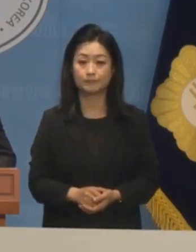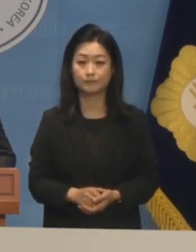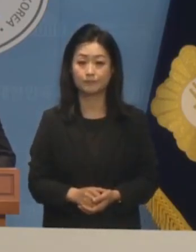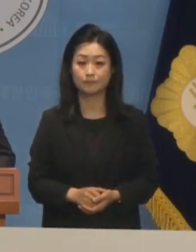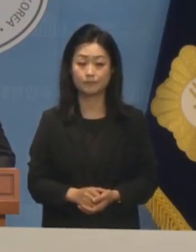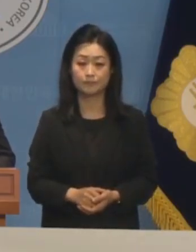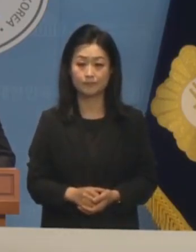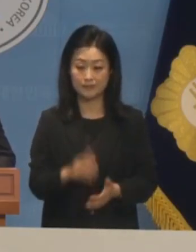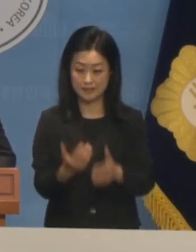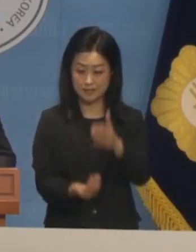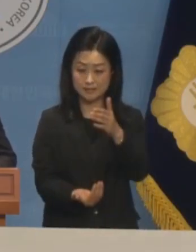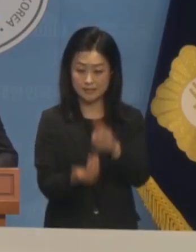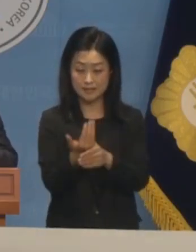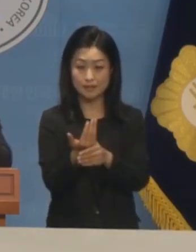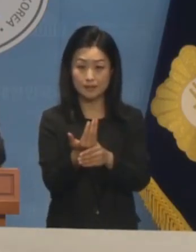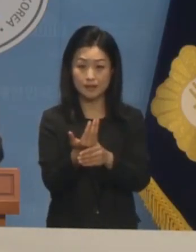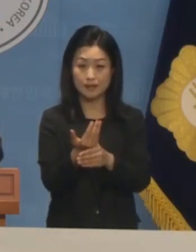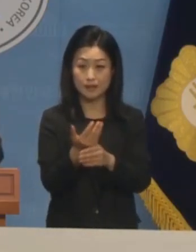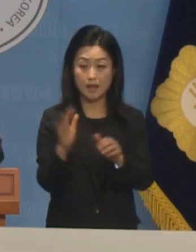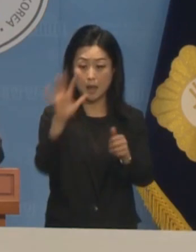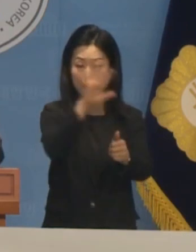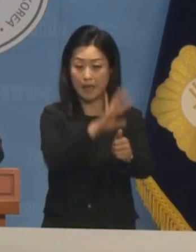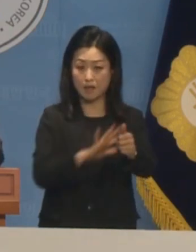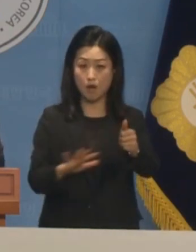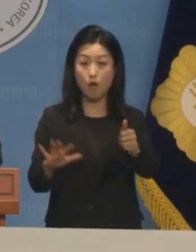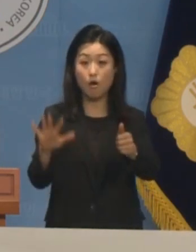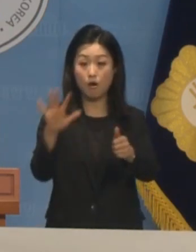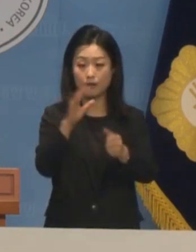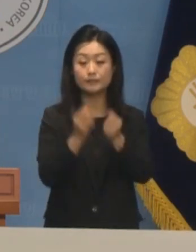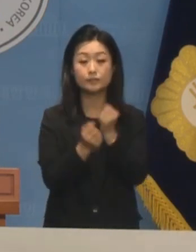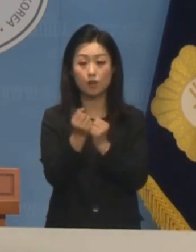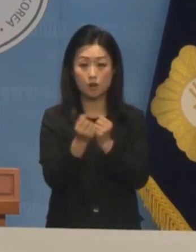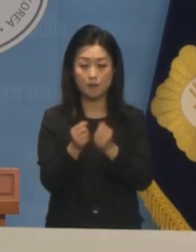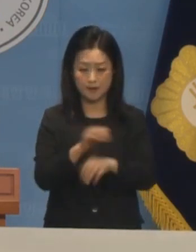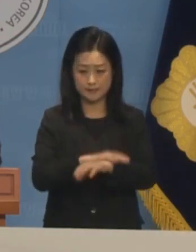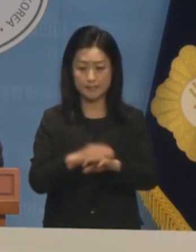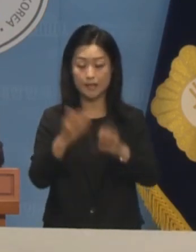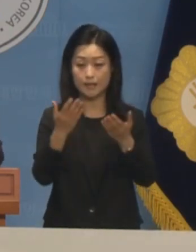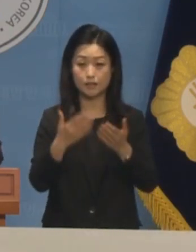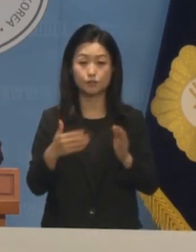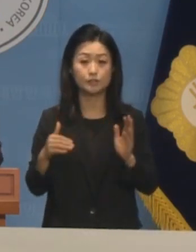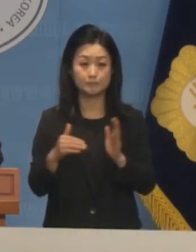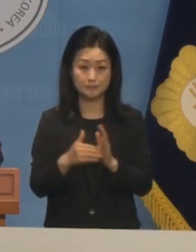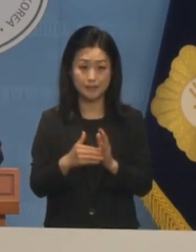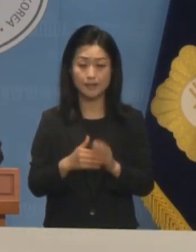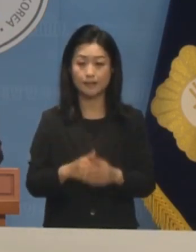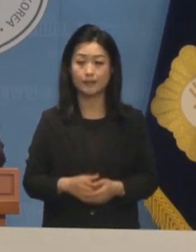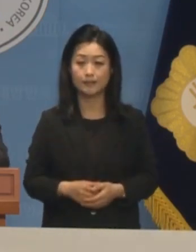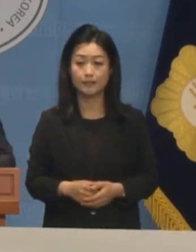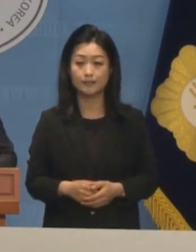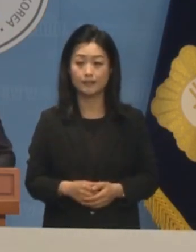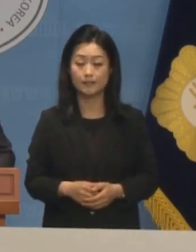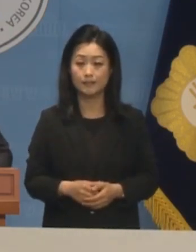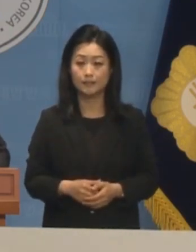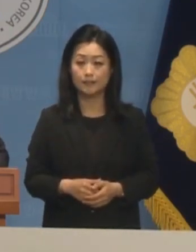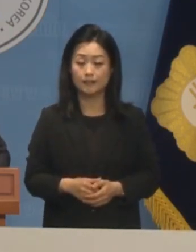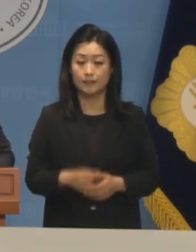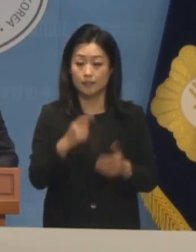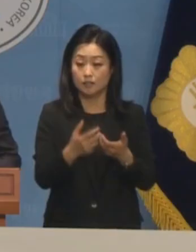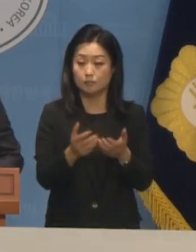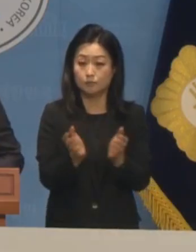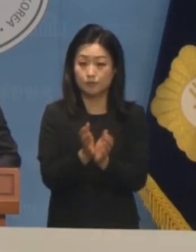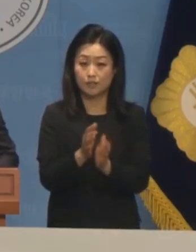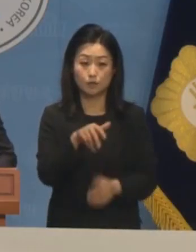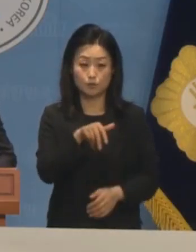이 같은 사태가 발생한 배경을 잘 설명해 주셨습니다. 말씀하시는 내내